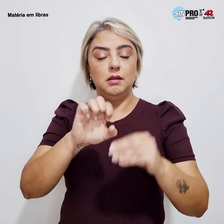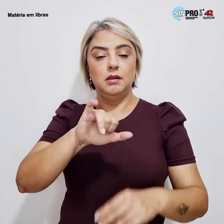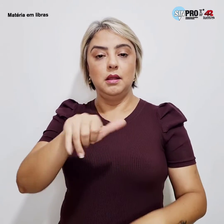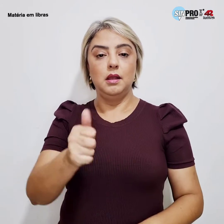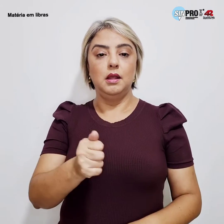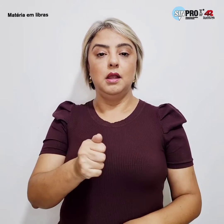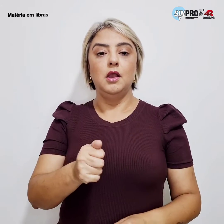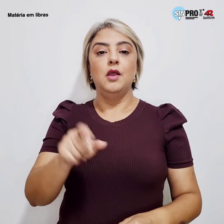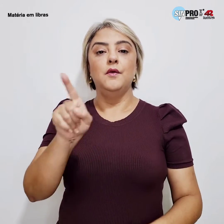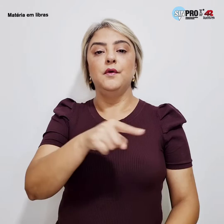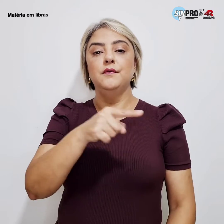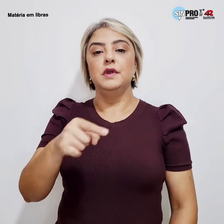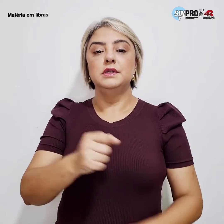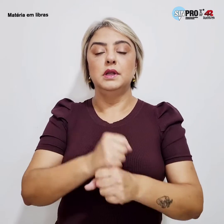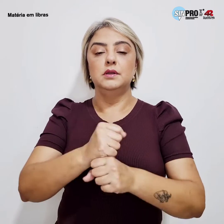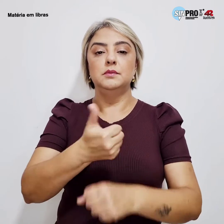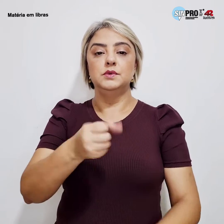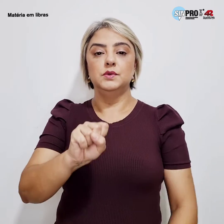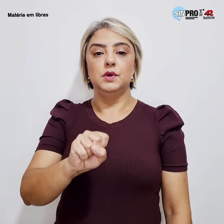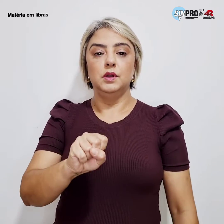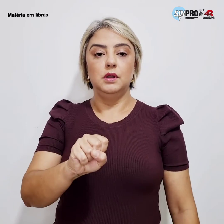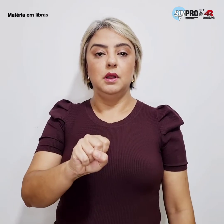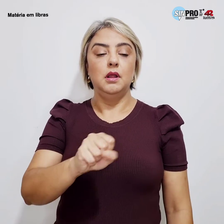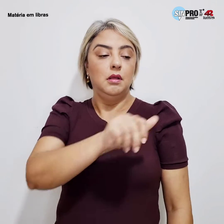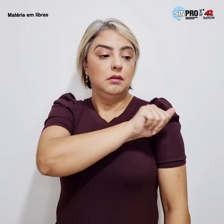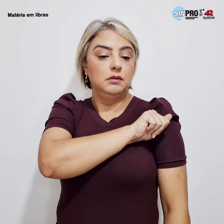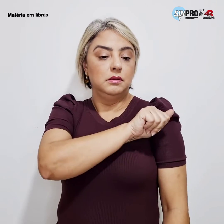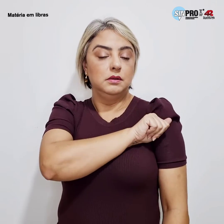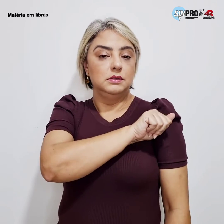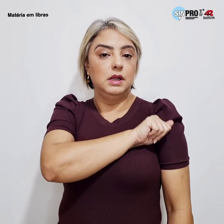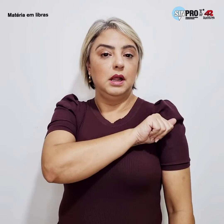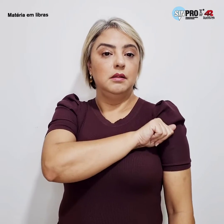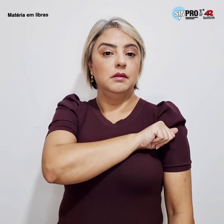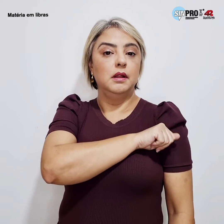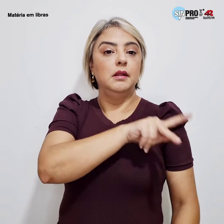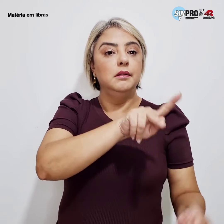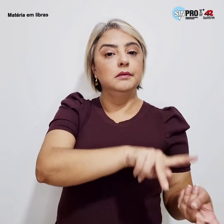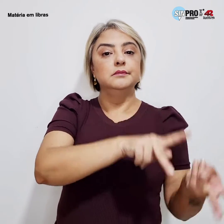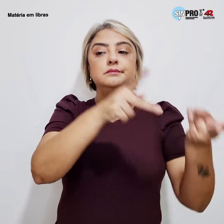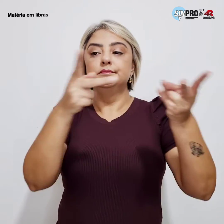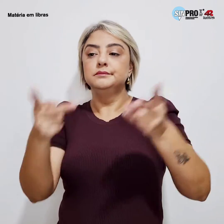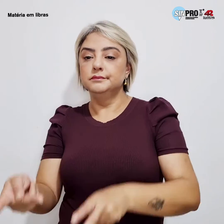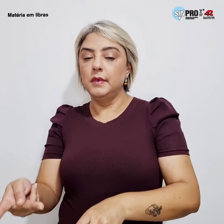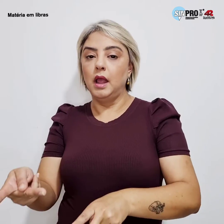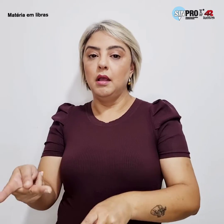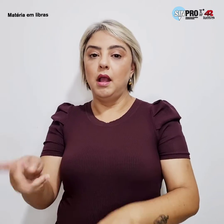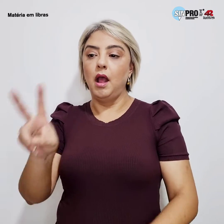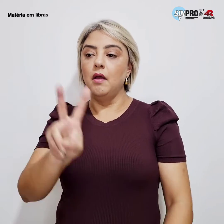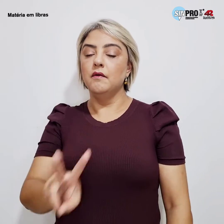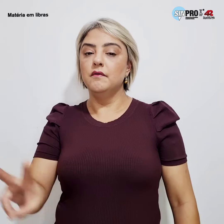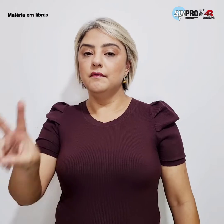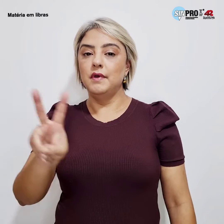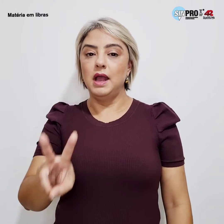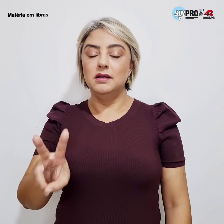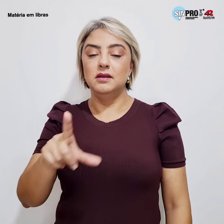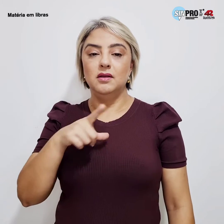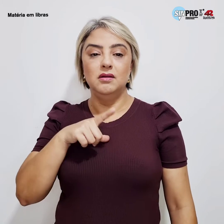em 2018. Os estudantes foram transferidos para o Varjão, o que lhes causou